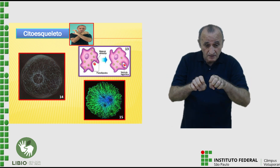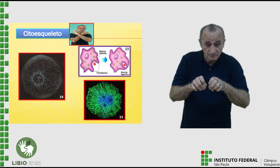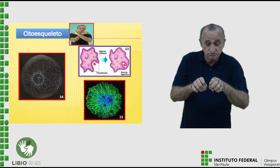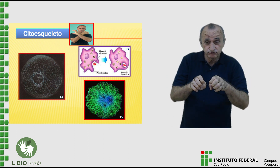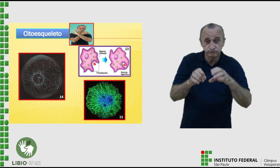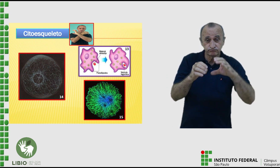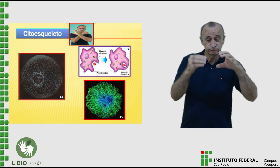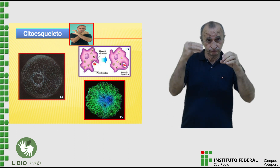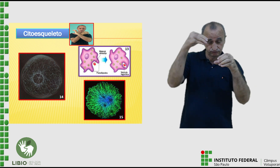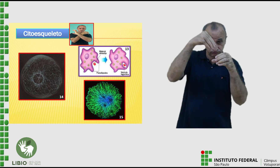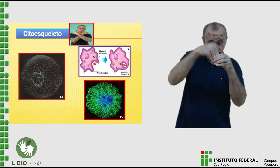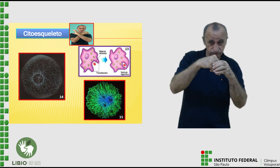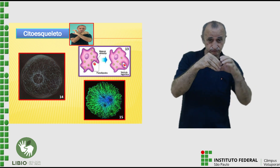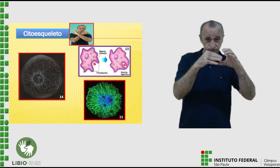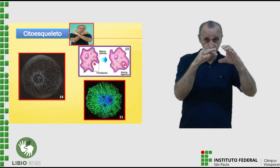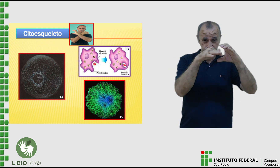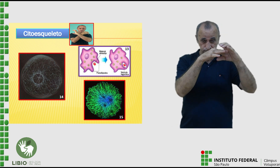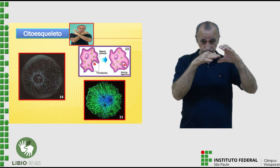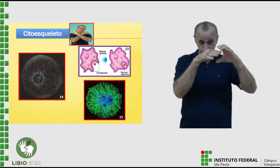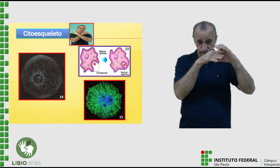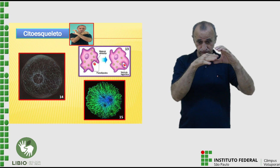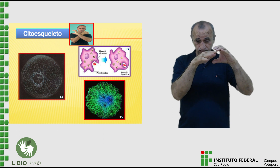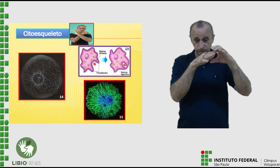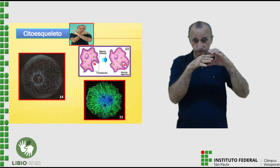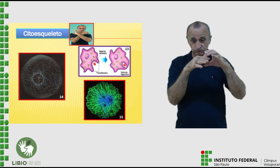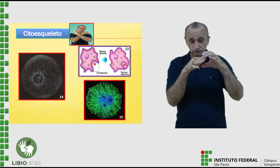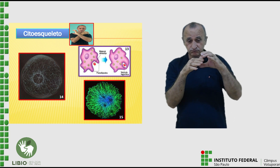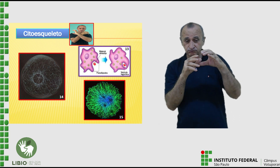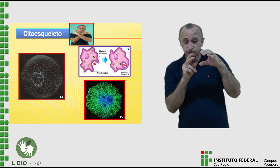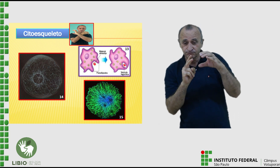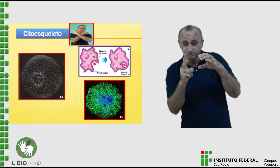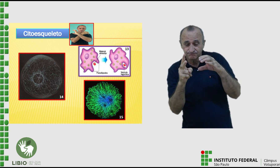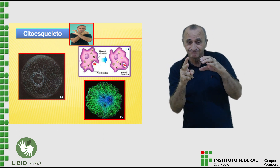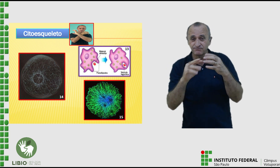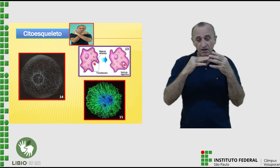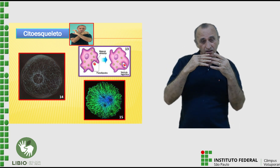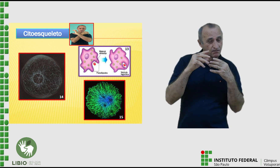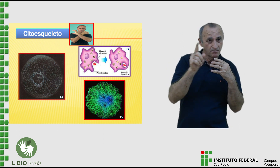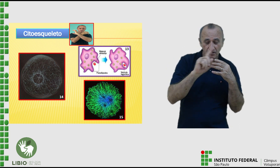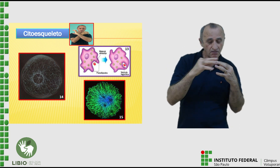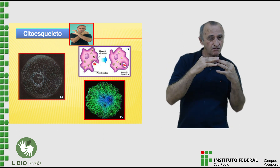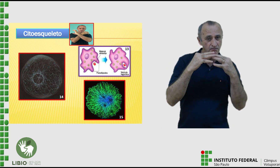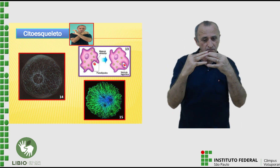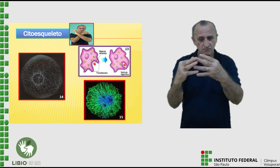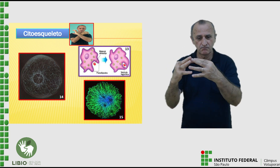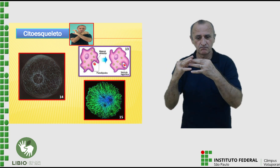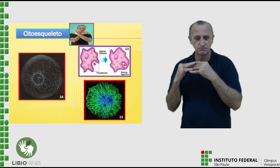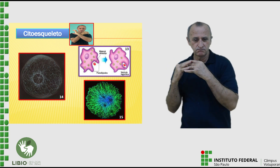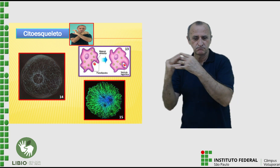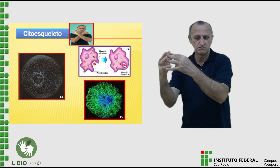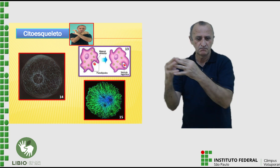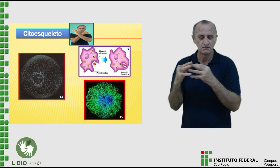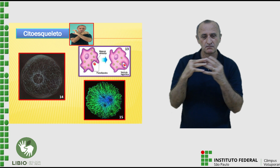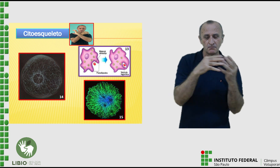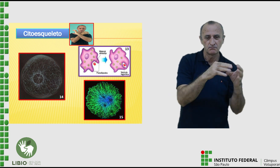Além disso, as estruturas presentes no citoplasma não ficam sempre no mesmo